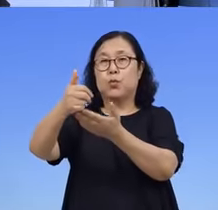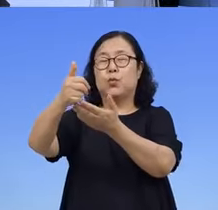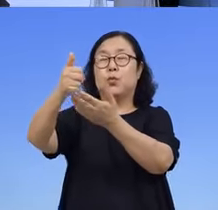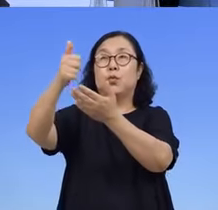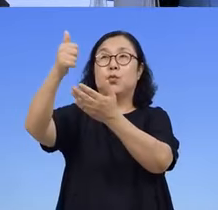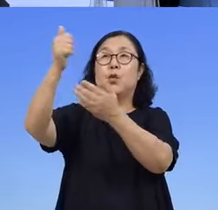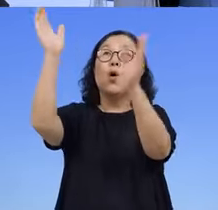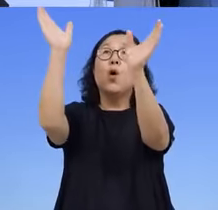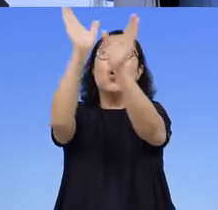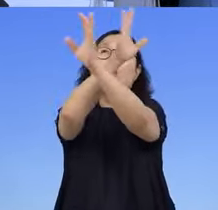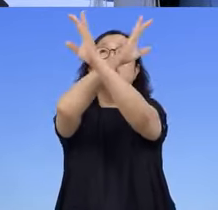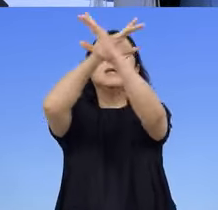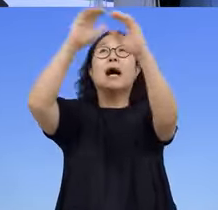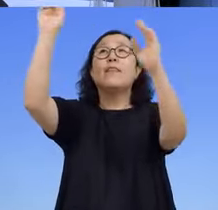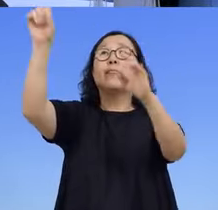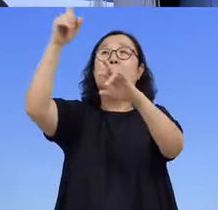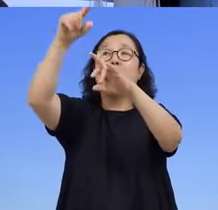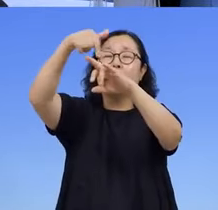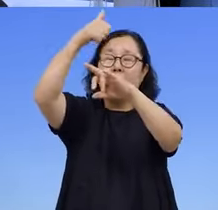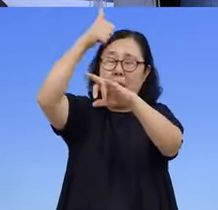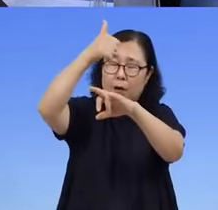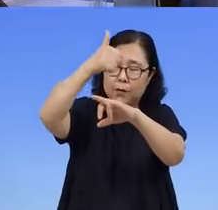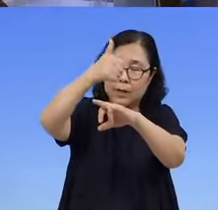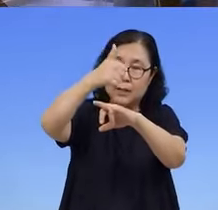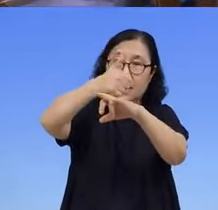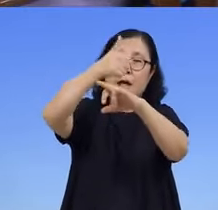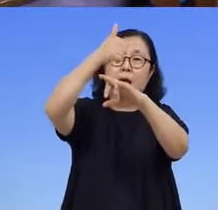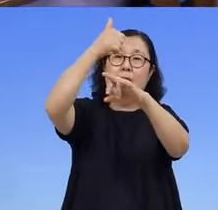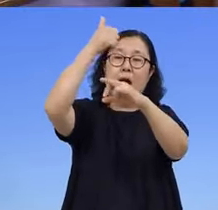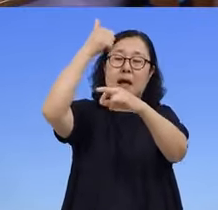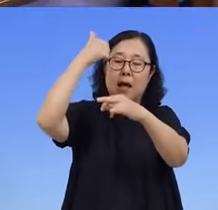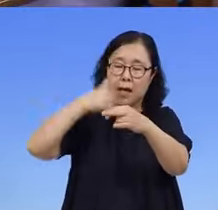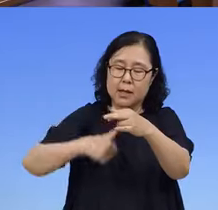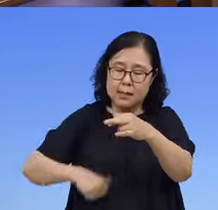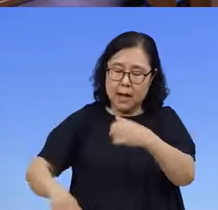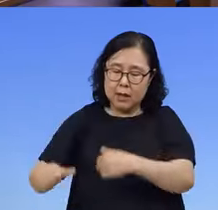그 주님을 선포합니다. 호산나,